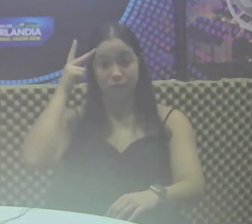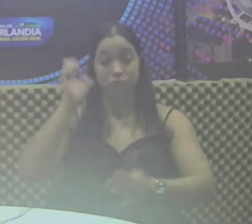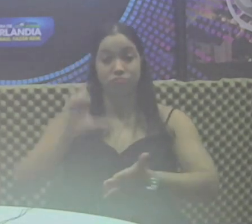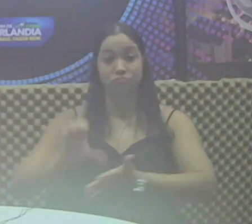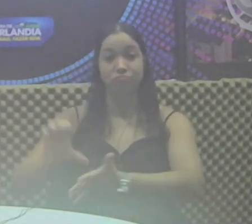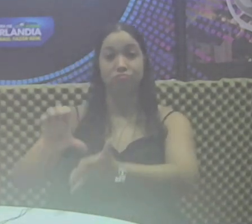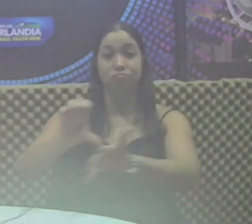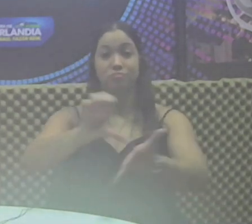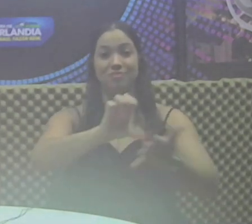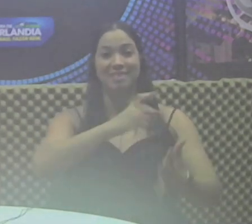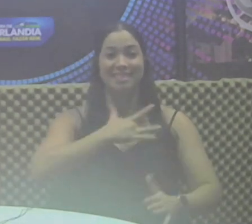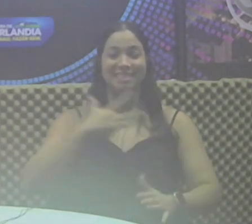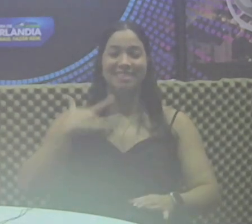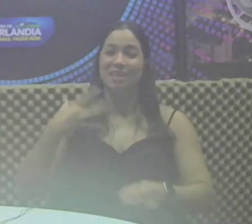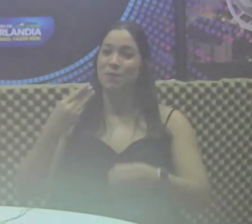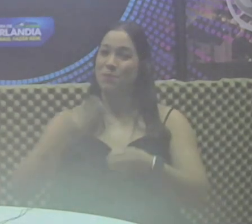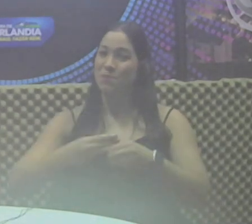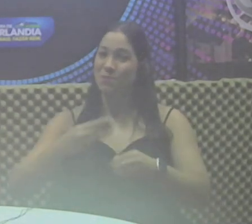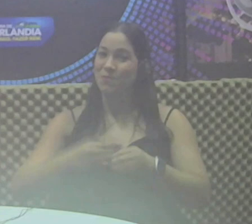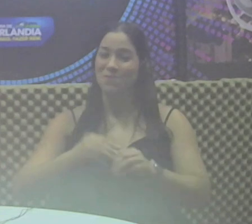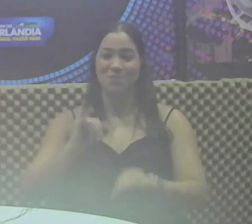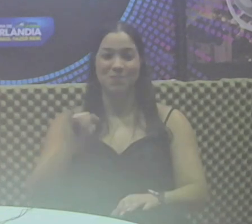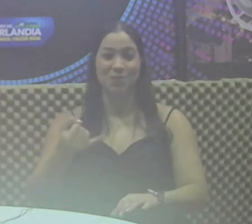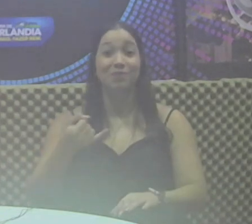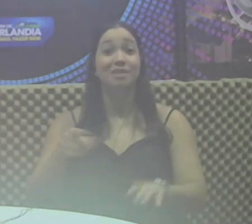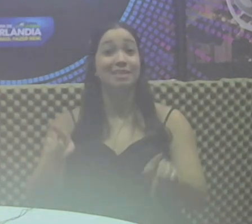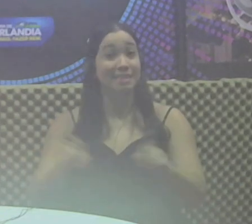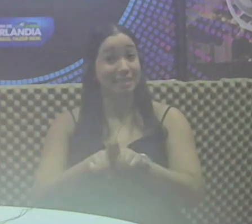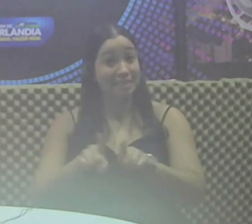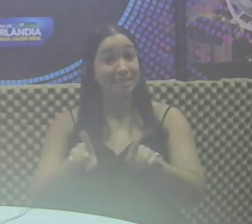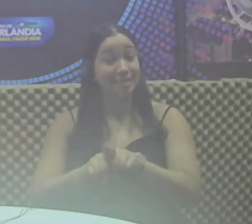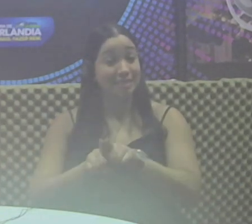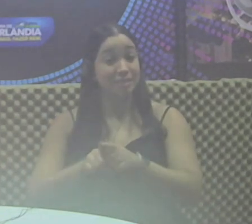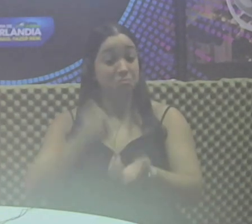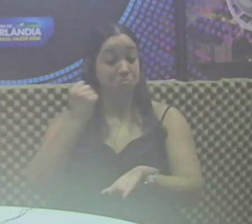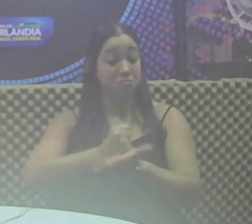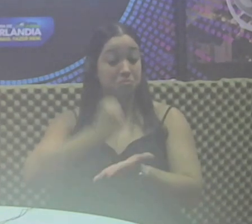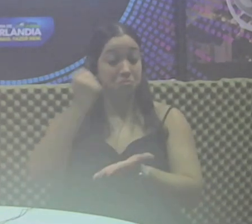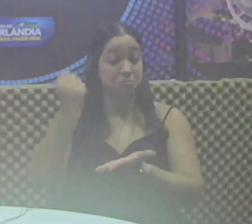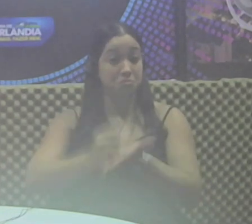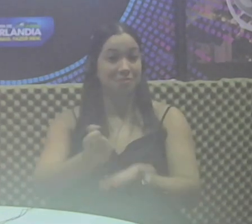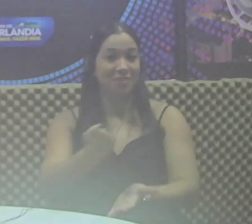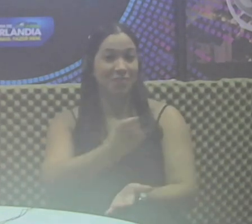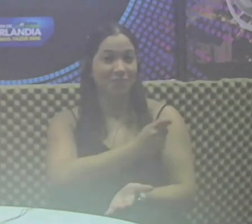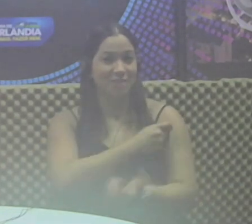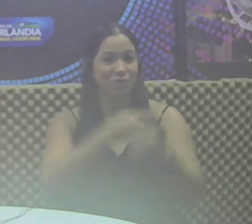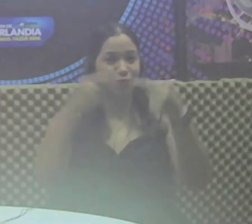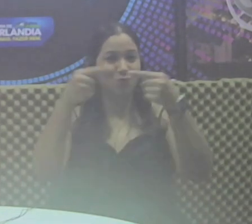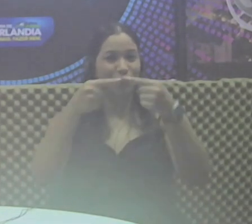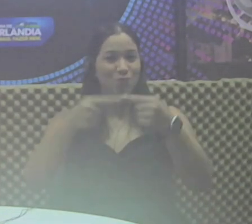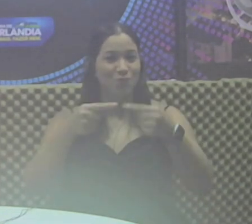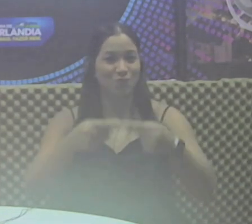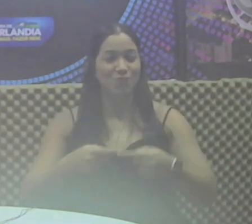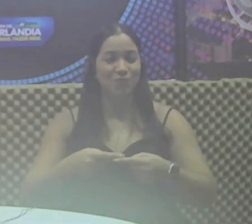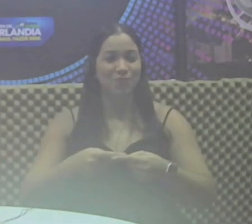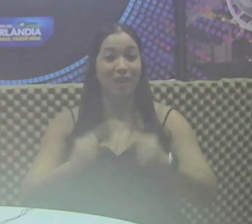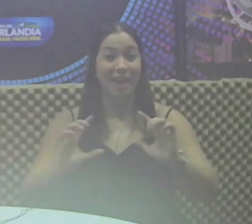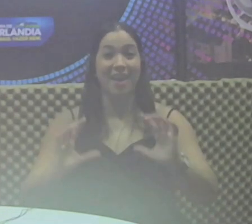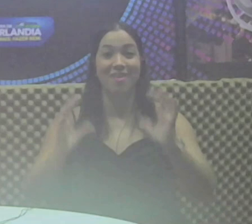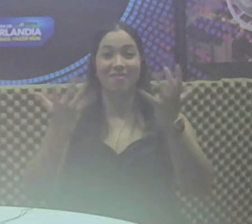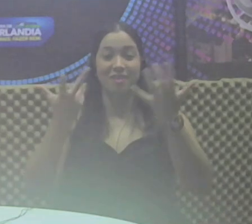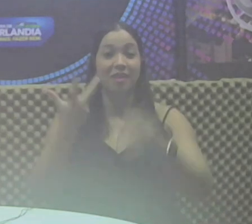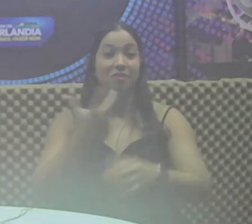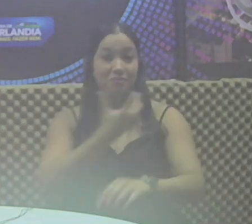de saúde do município, aproveitando inclusive para colocar o cartão de vacinas em dia. A campanha de